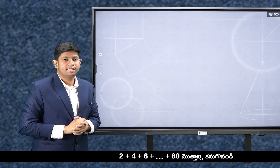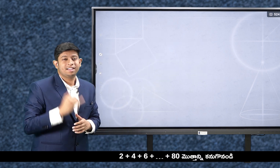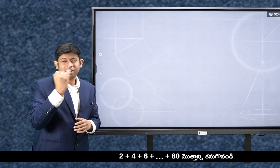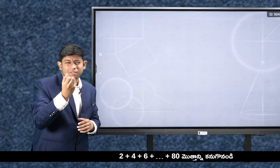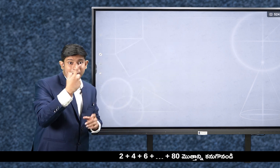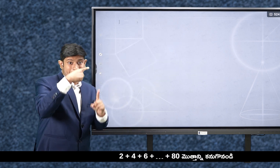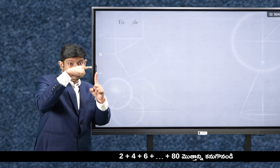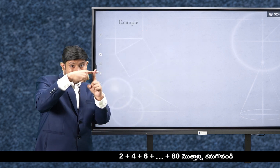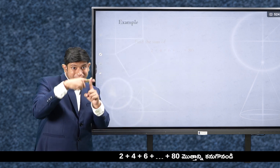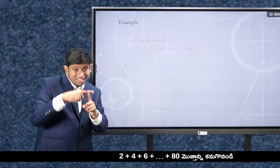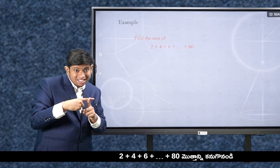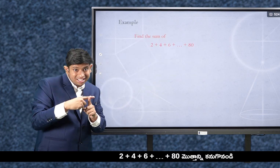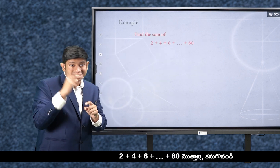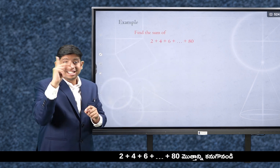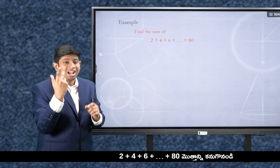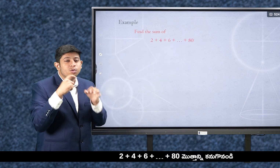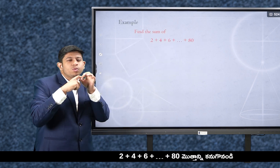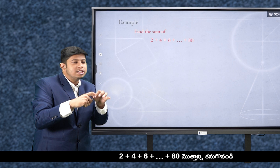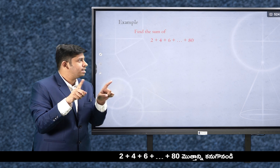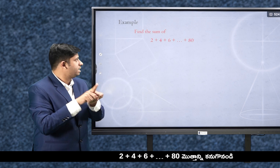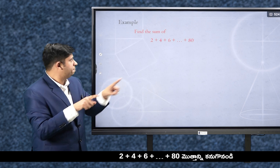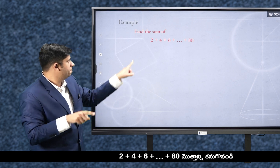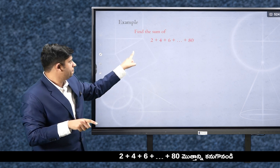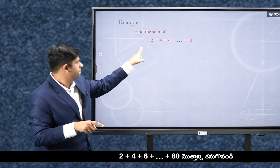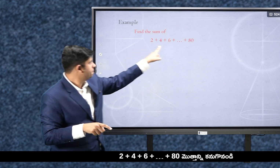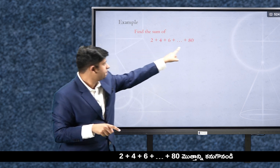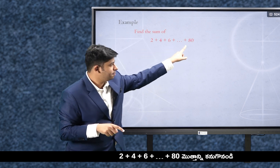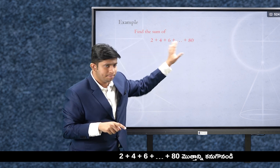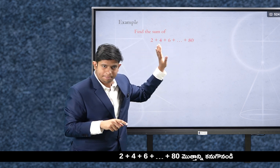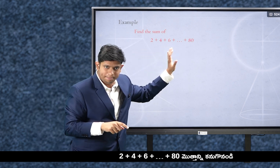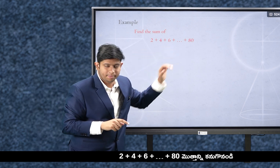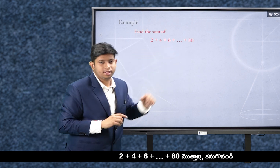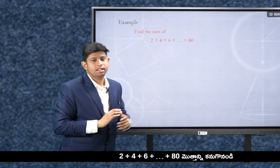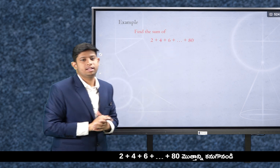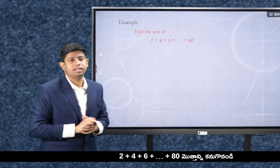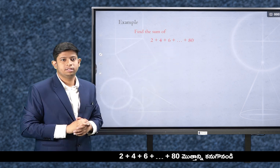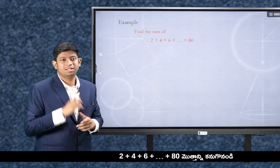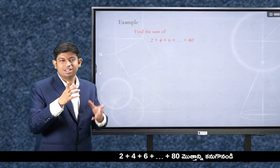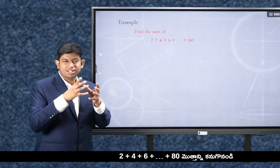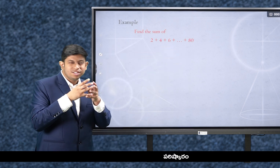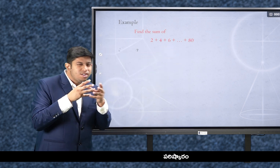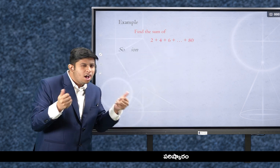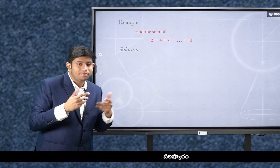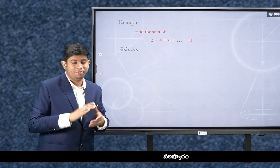రెండు 2 ప్లస్ 4 ప్లస్ 6 ప్లస్ అండ్ సో ఆన్ ప్లస్ 80 మొత్తాన్ని కనుగొనండి.